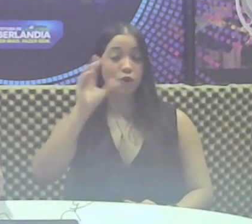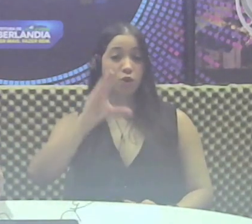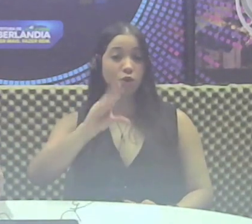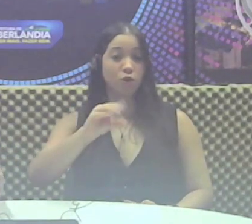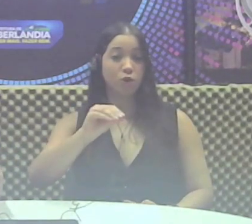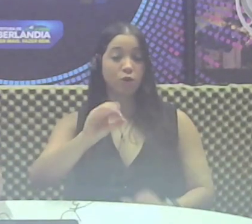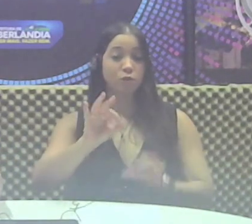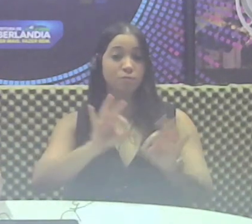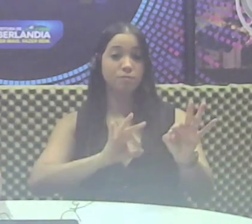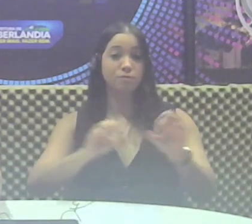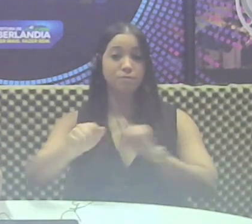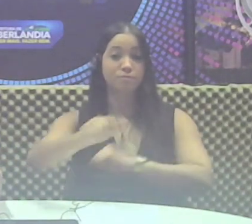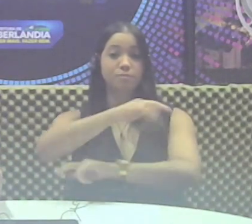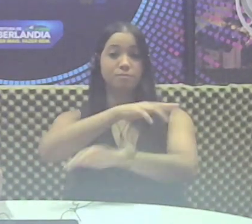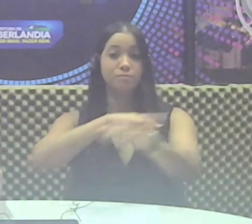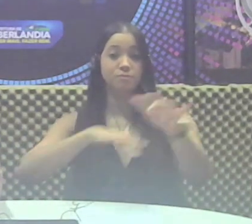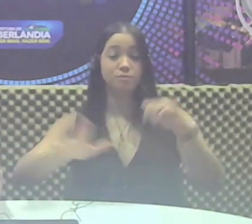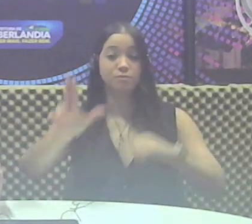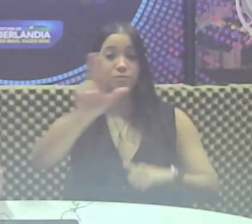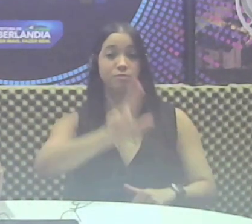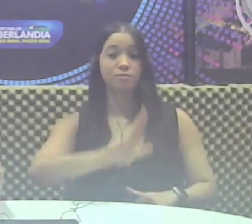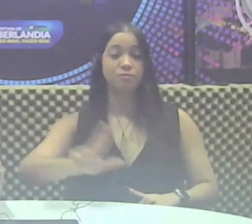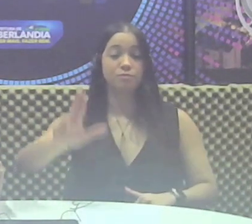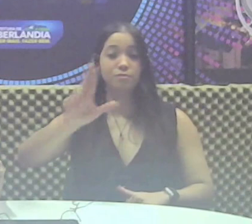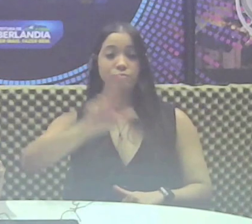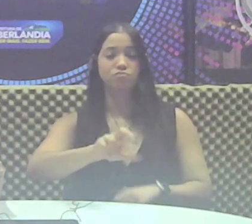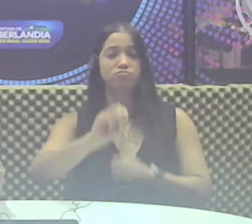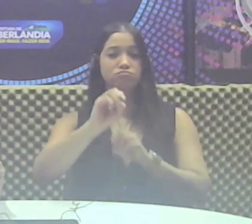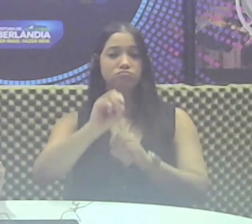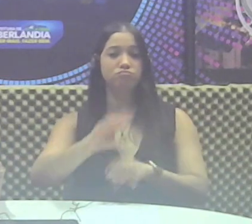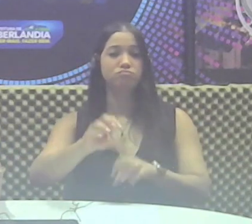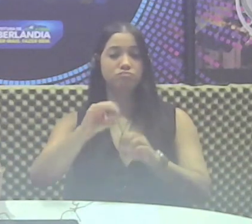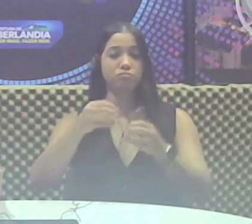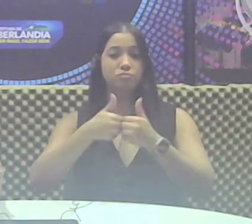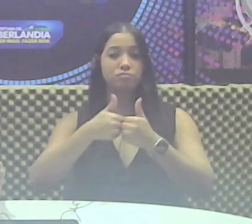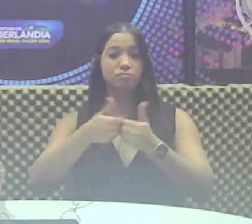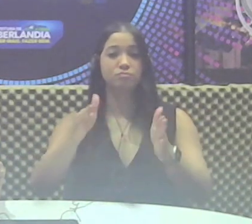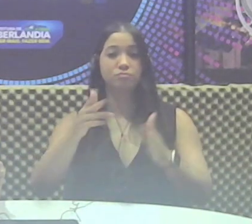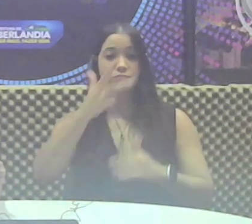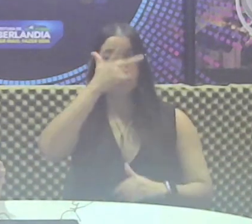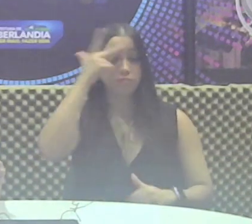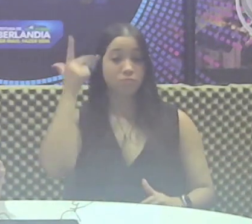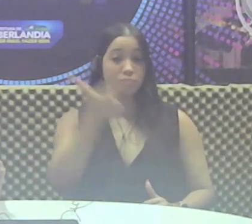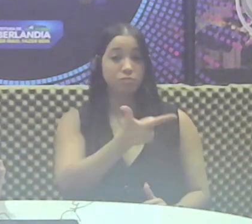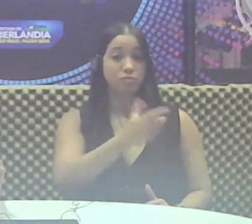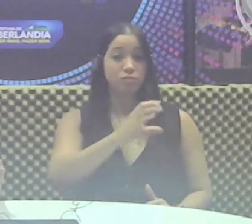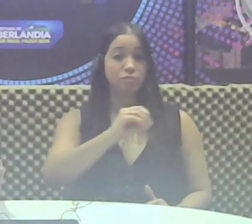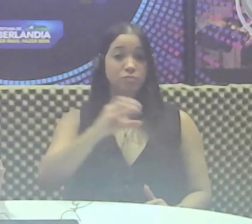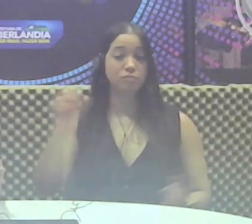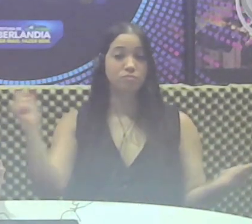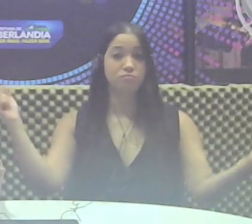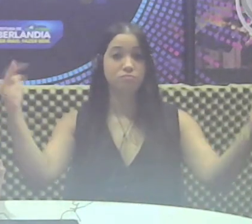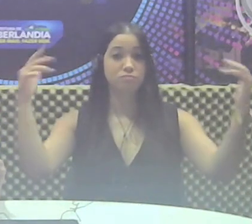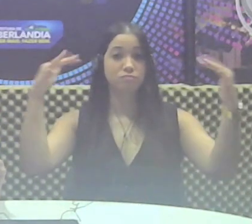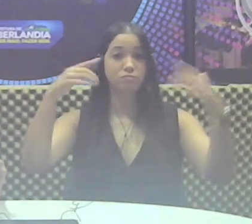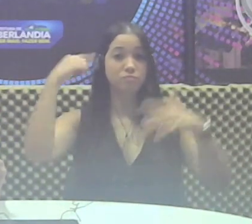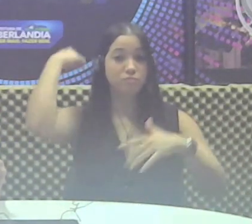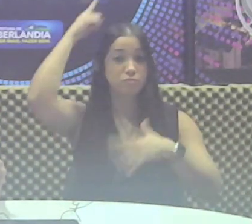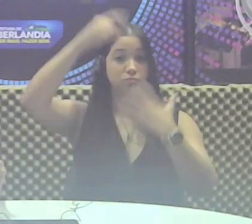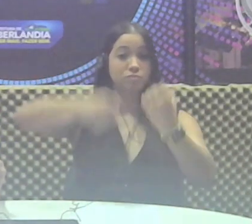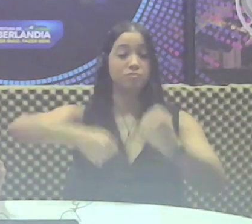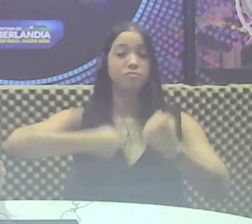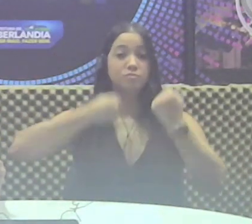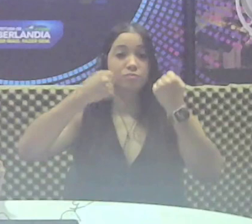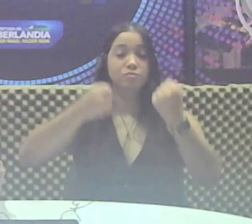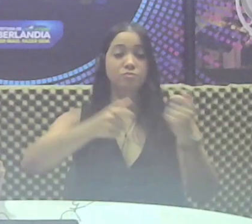o projeto Agita Uberlândia. A aula inaugural reuniu mais de 200 pessoas no Poliesportivo São Jorge. Nos